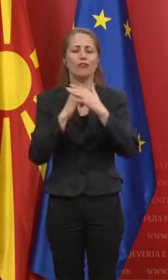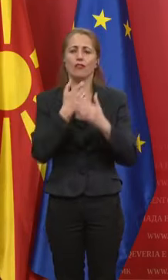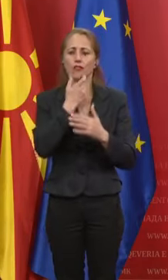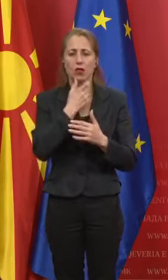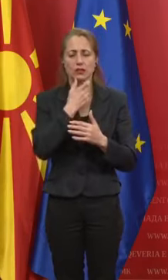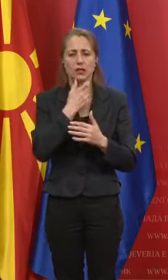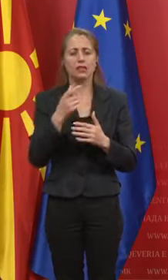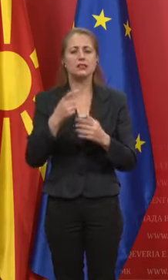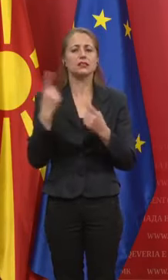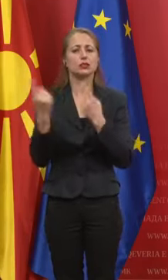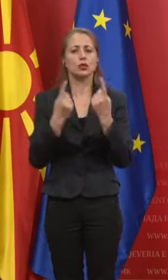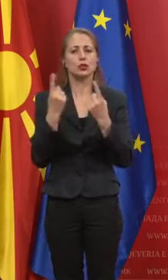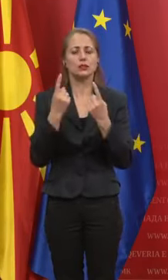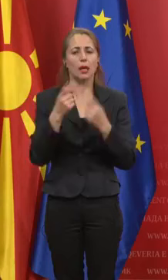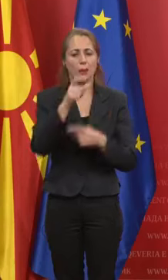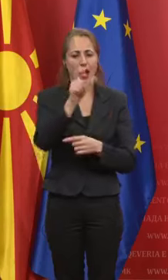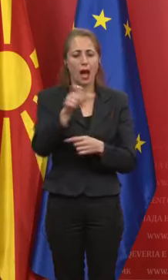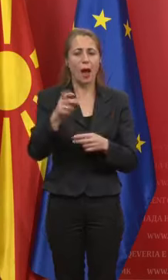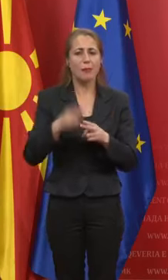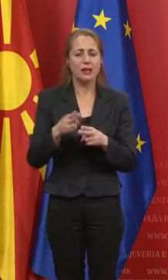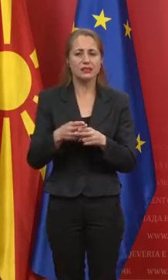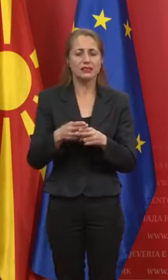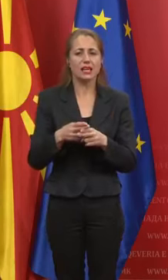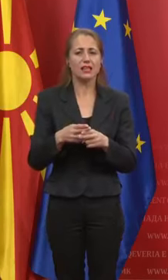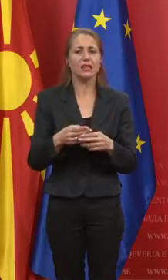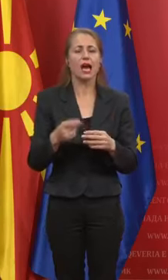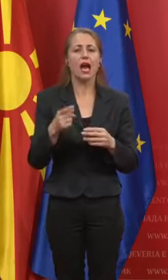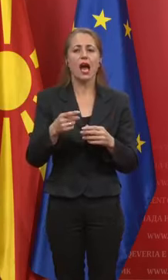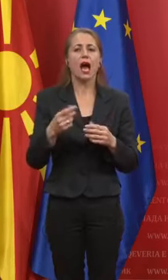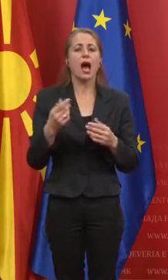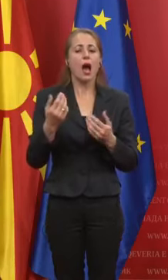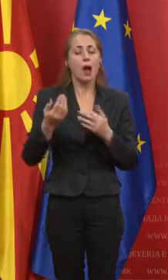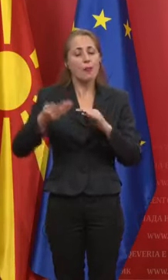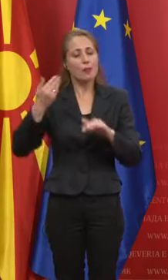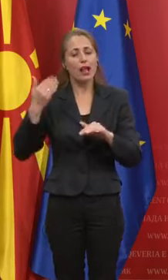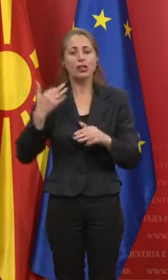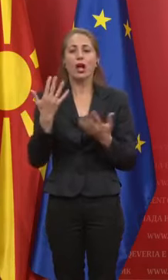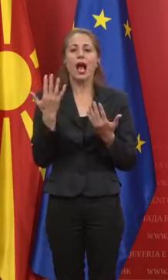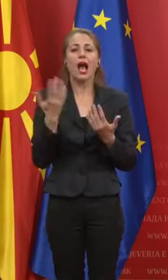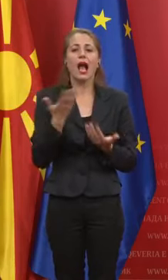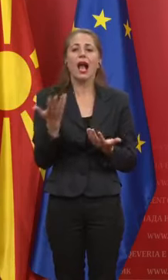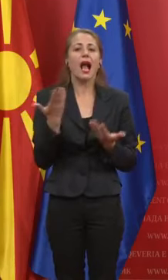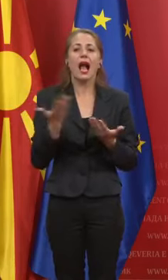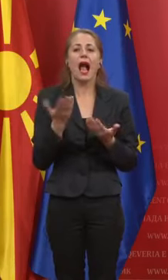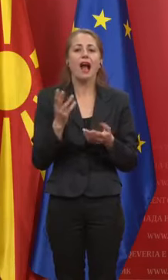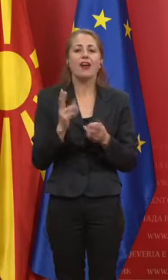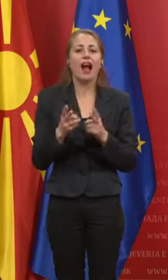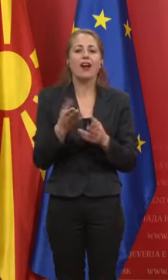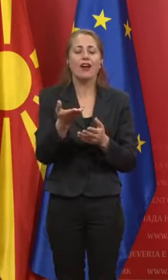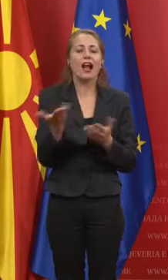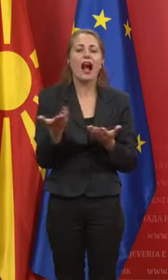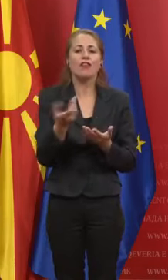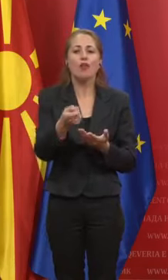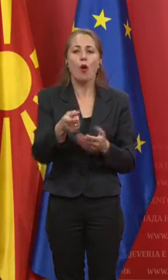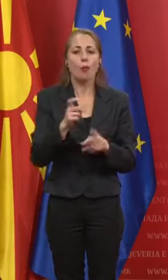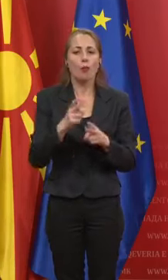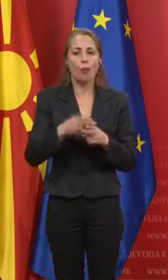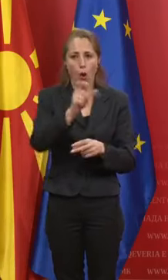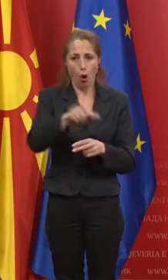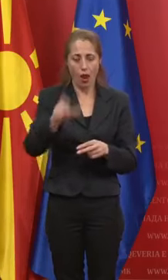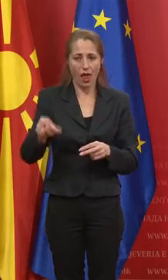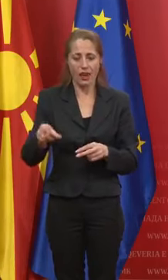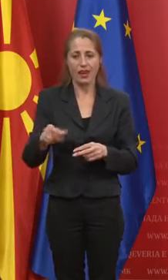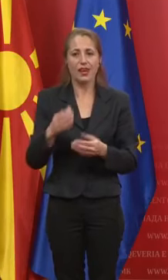на состојбата на пациентите, евентуалното присуство на претходните диагнози, без разлика на возрастната група во кој што